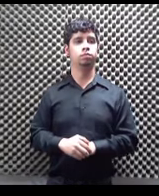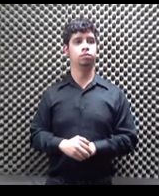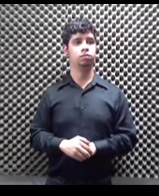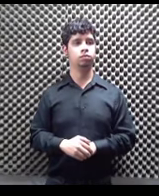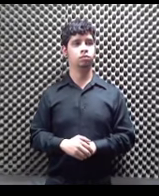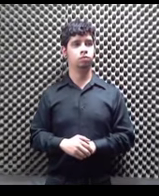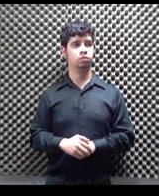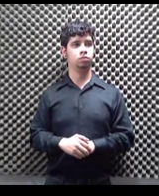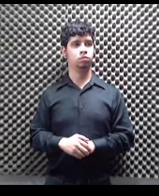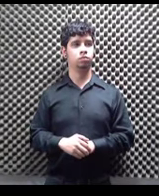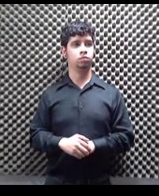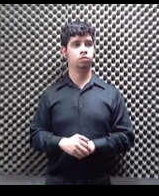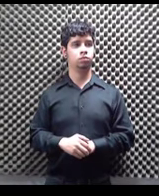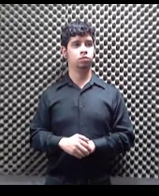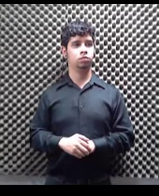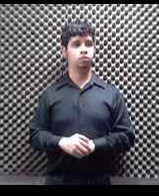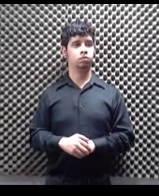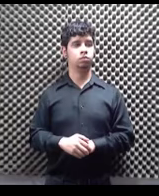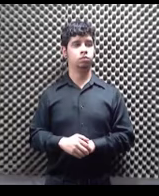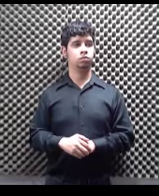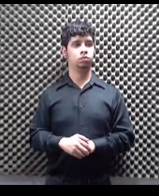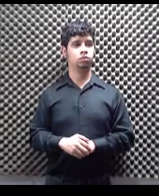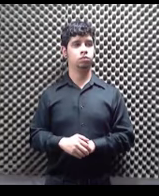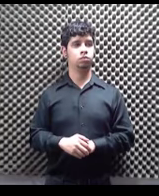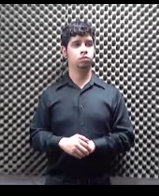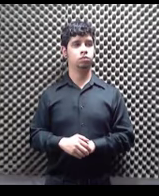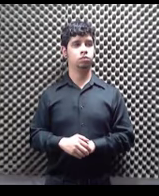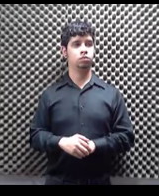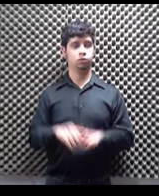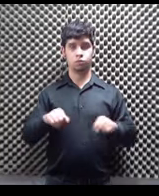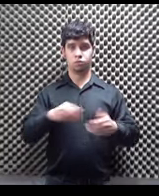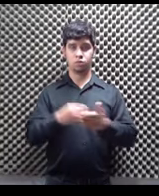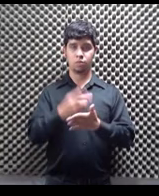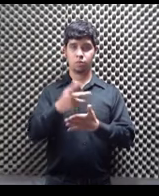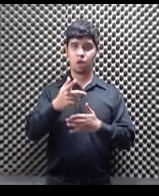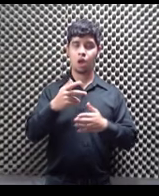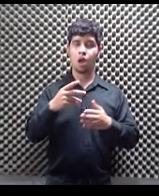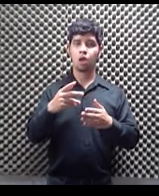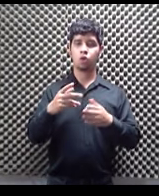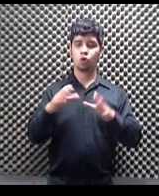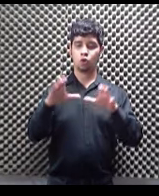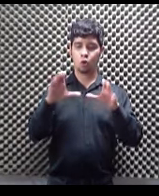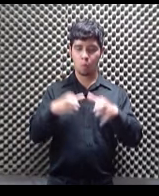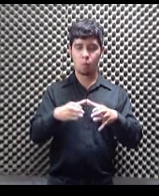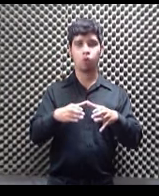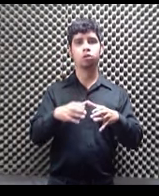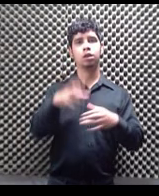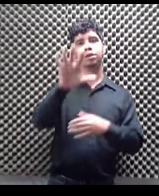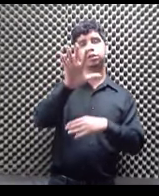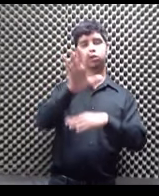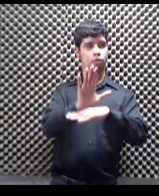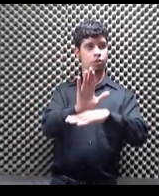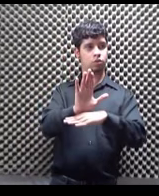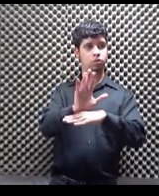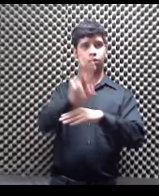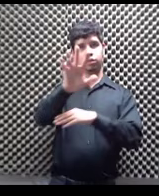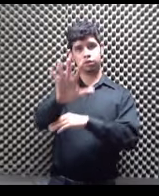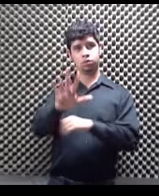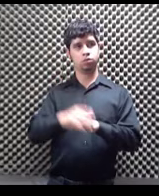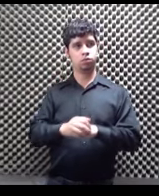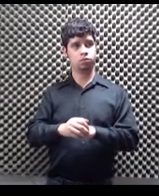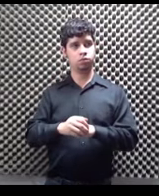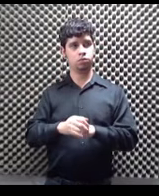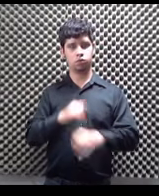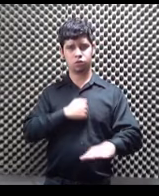alguien que sea como se pueden comprar cinéfilo? Los abonos de 5 películas que son a 25,